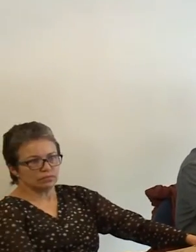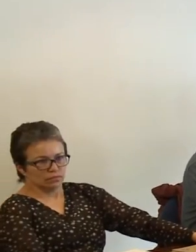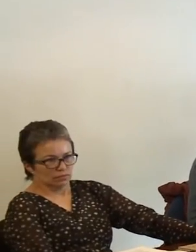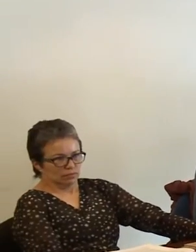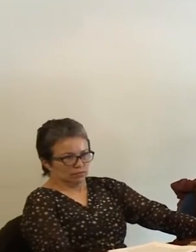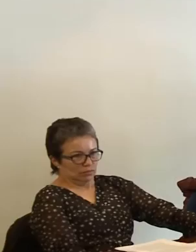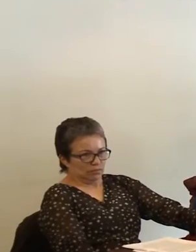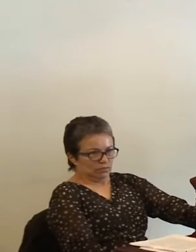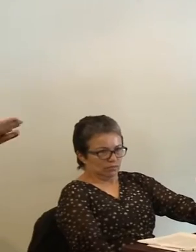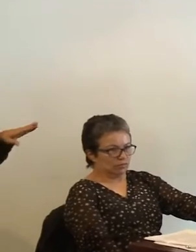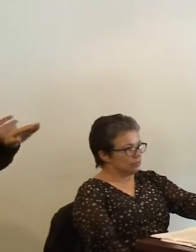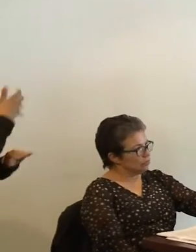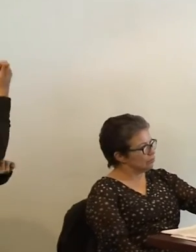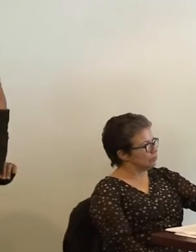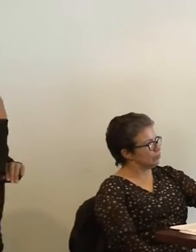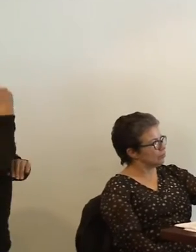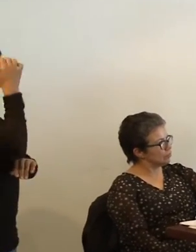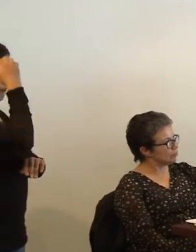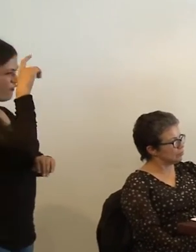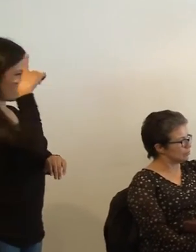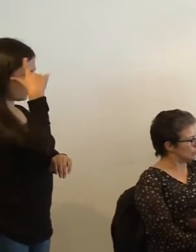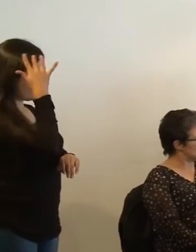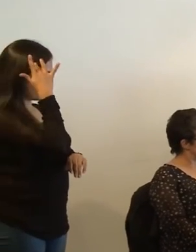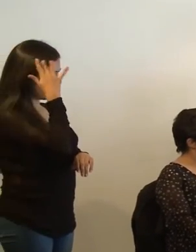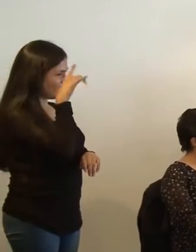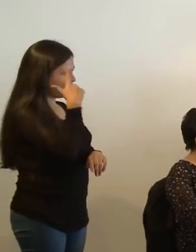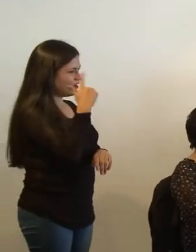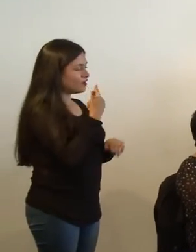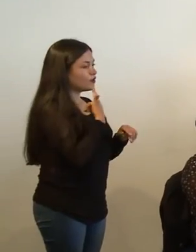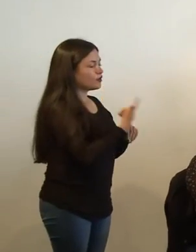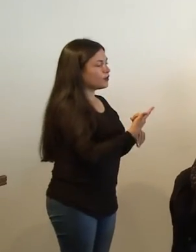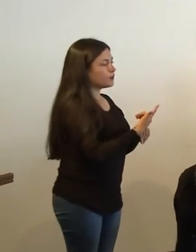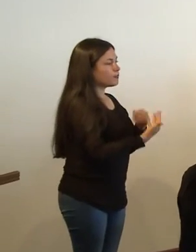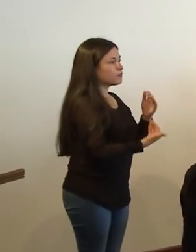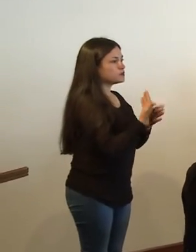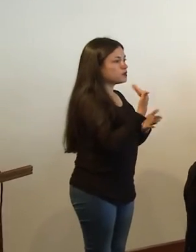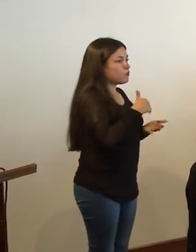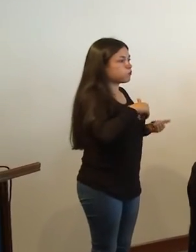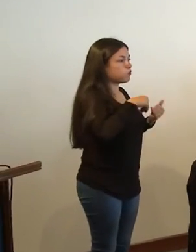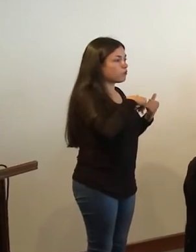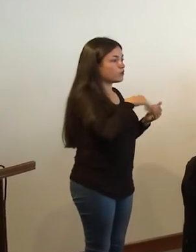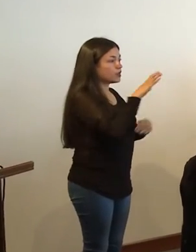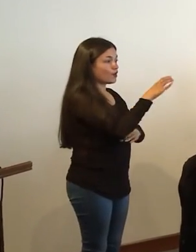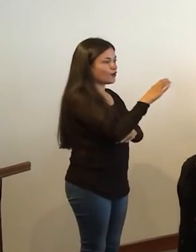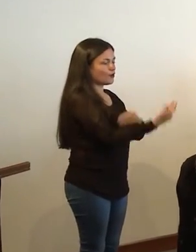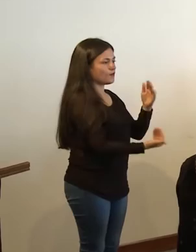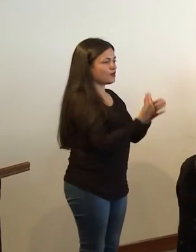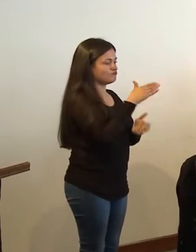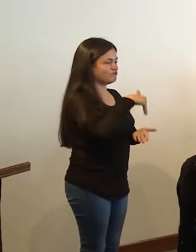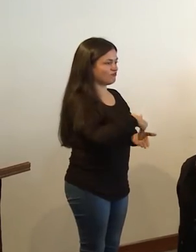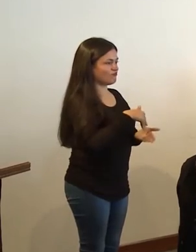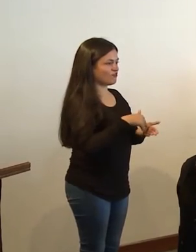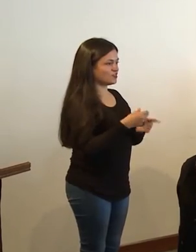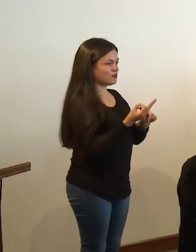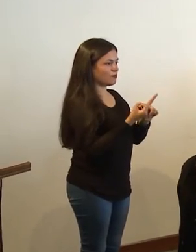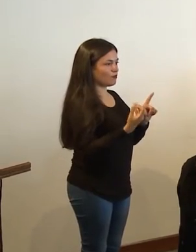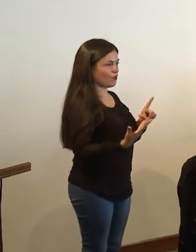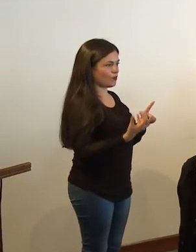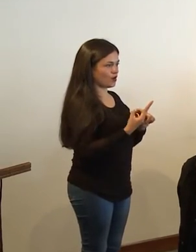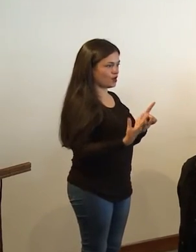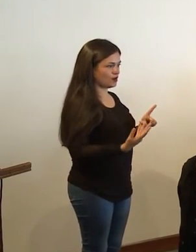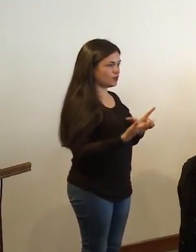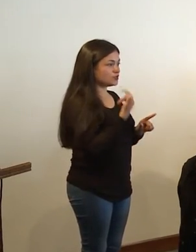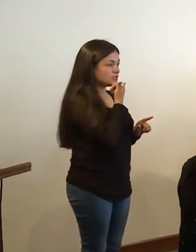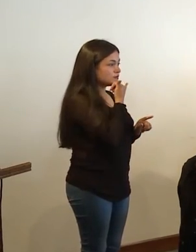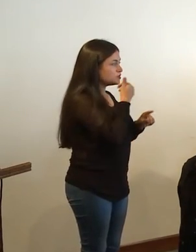comenzaba, como lo dijo Lola, a tener fuerza en Colombia estas propuestas de educación popular. Entonces